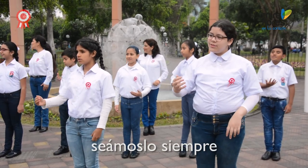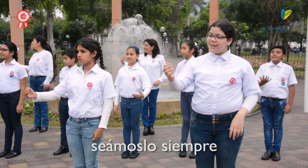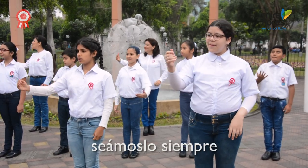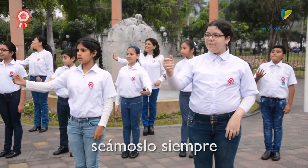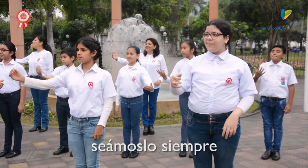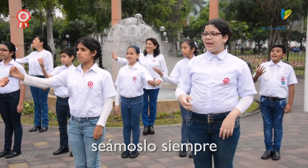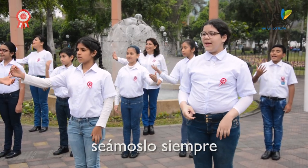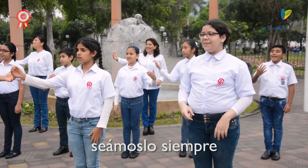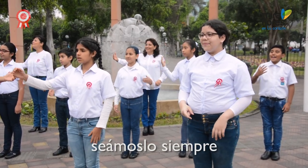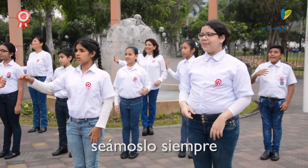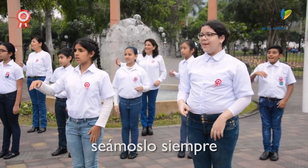siempre